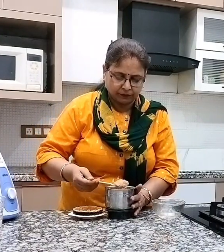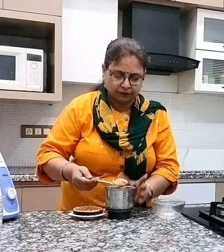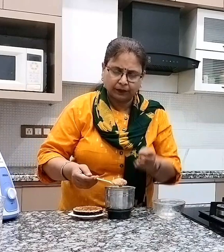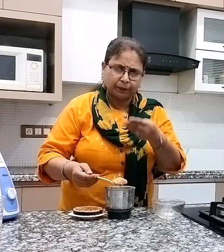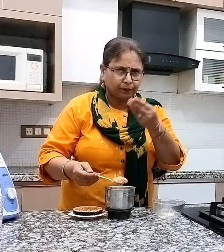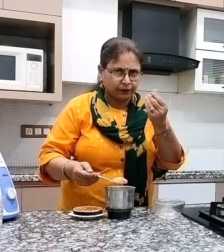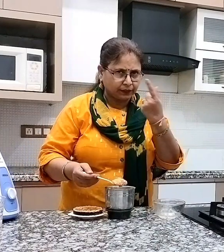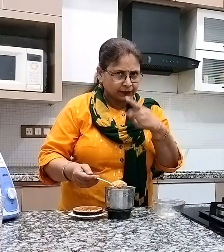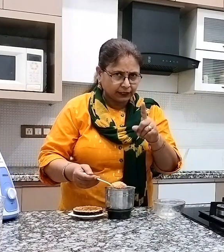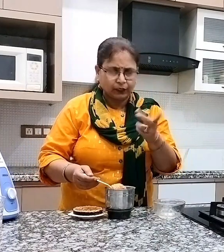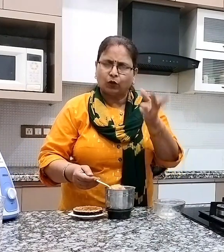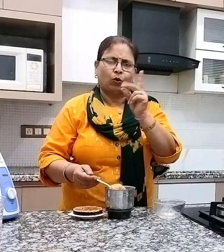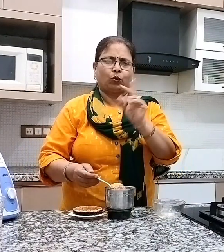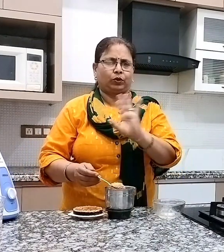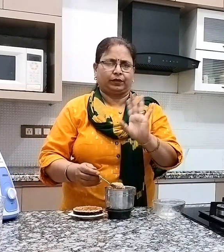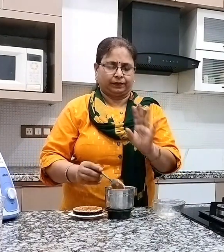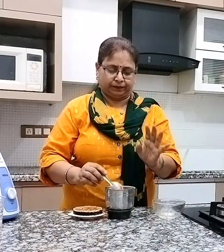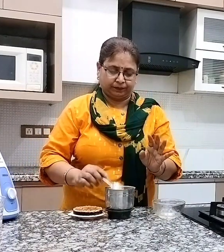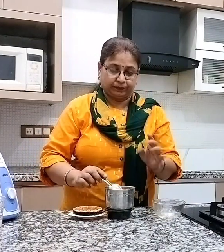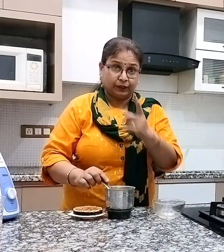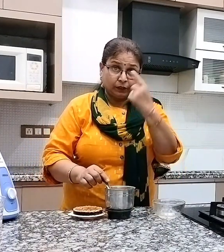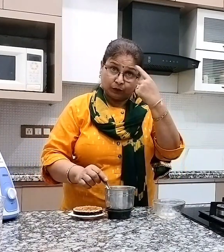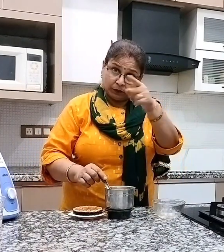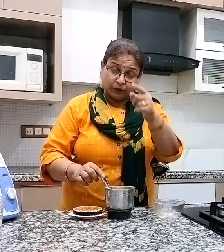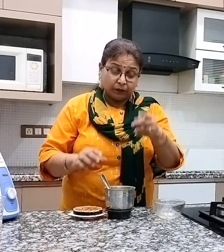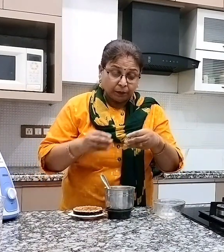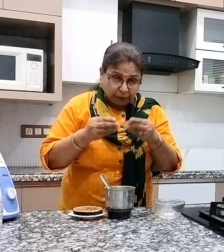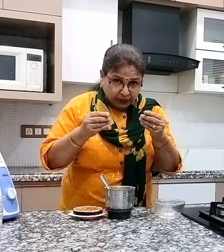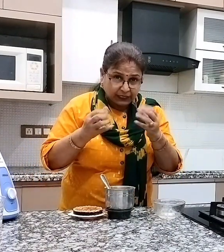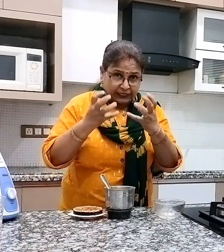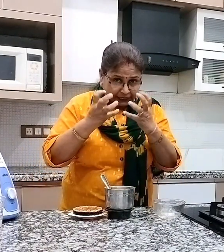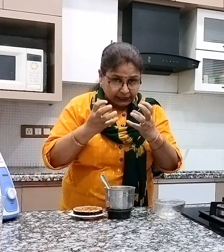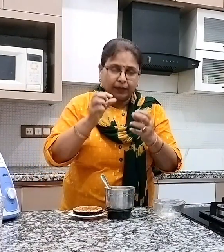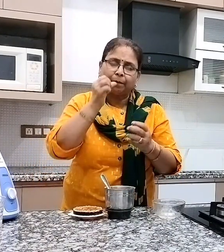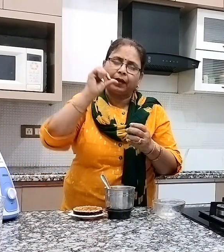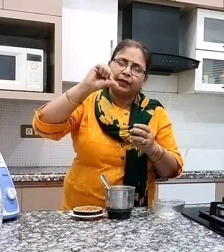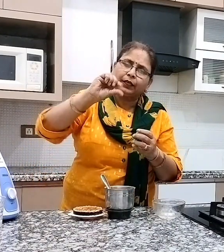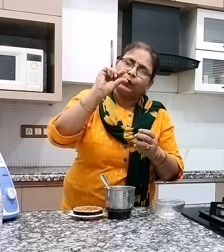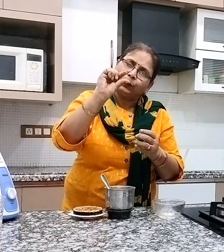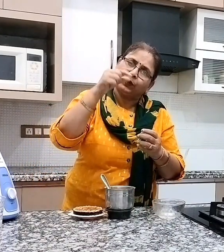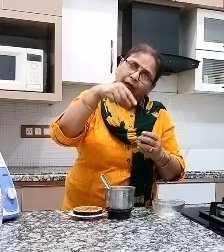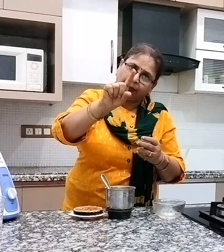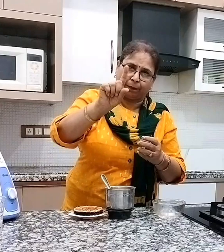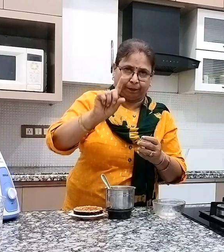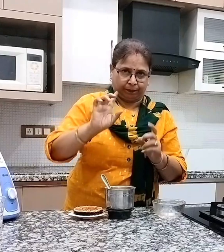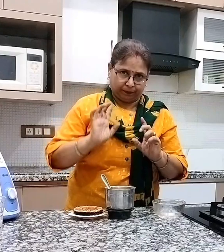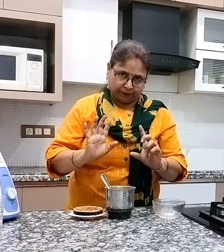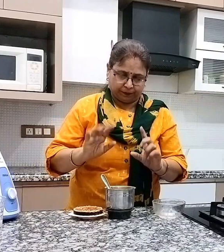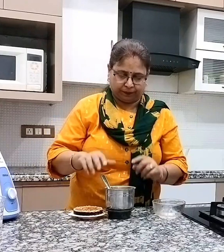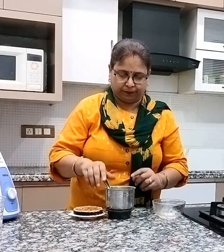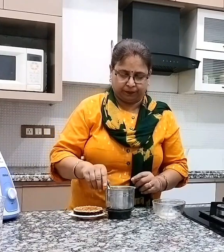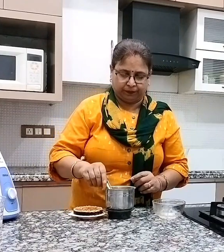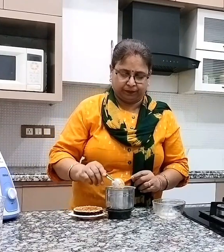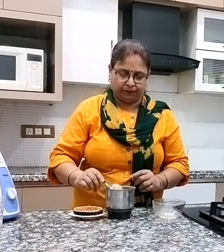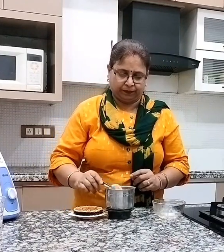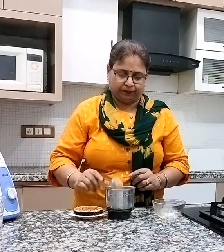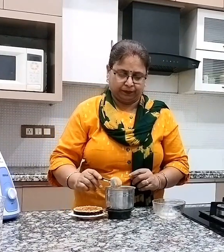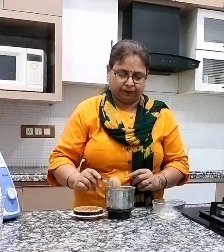देखिए ये अच्छे से पीस गया है अगर आपका पेश गाड़ा होता है तो आप अपने अकॉर्डिंग थोड़ा सा पानी डाल कर इसे